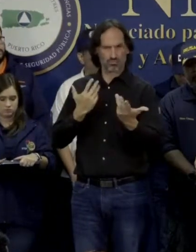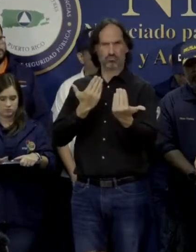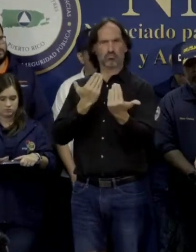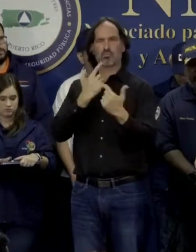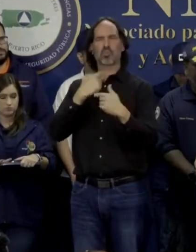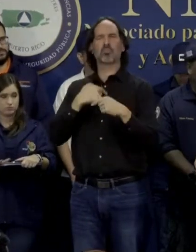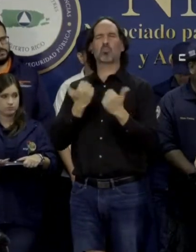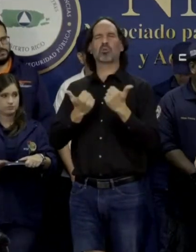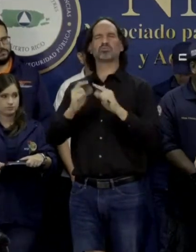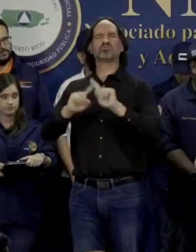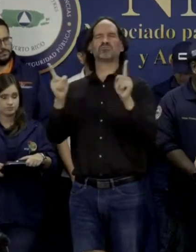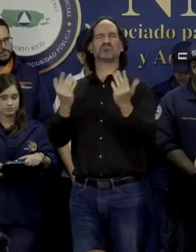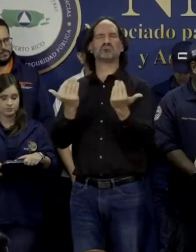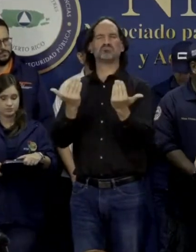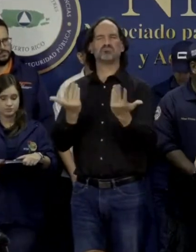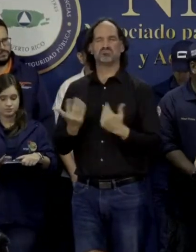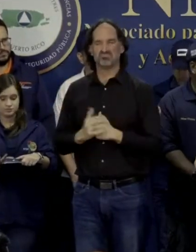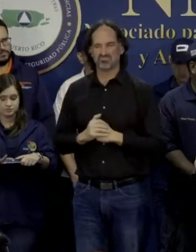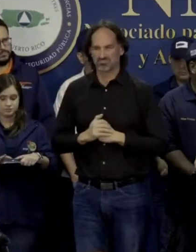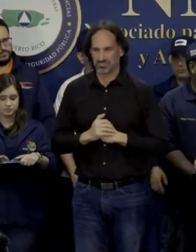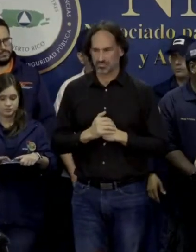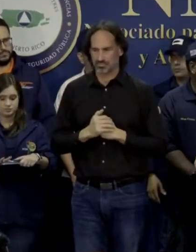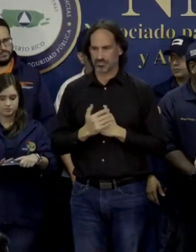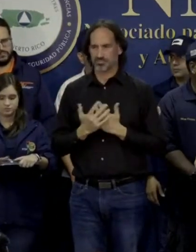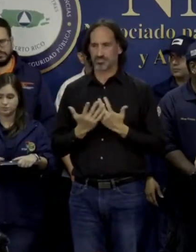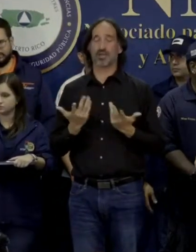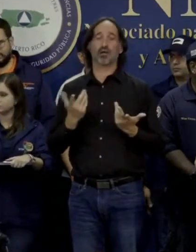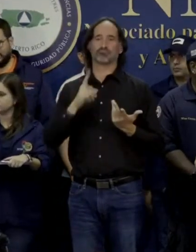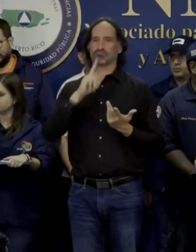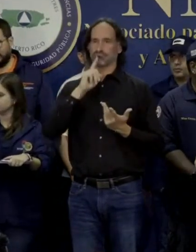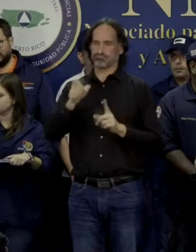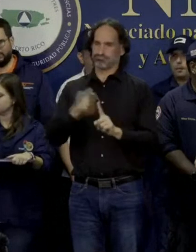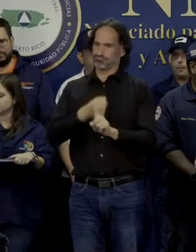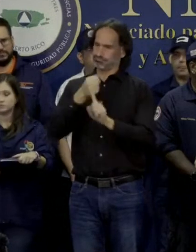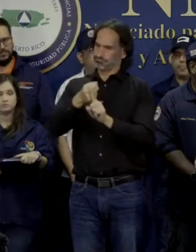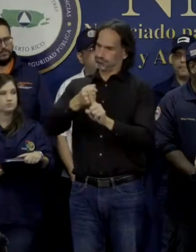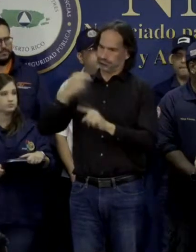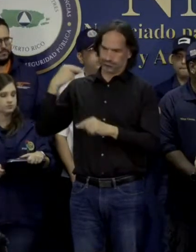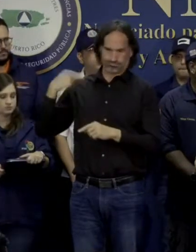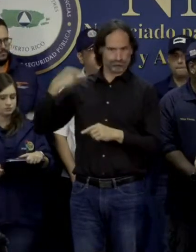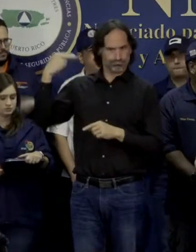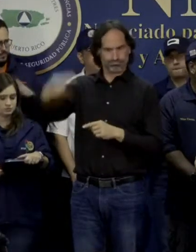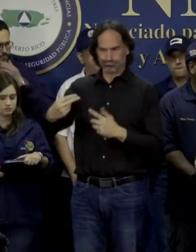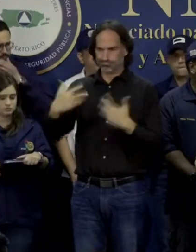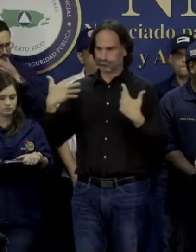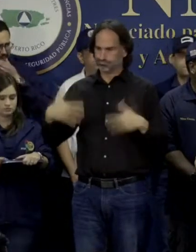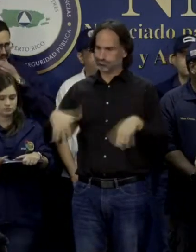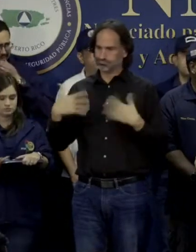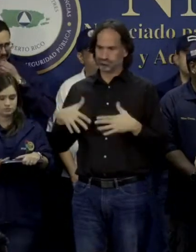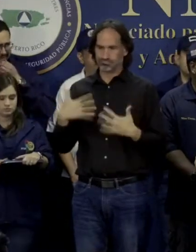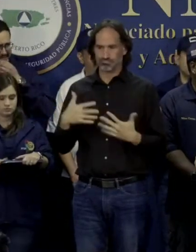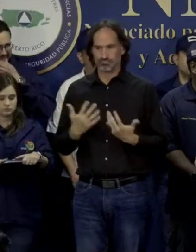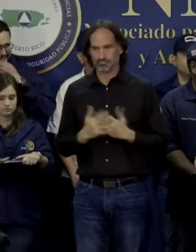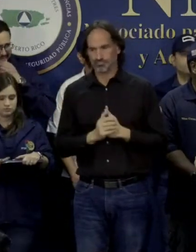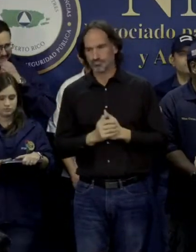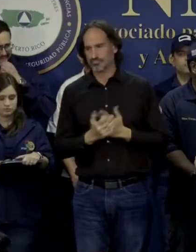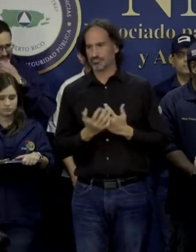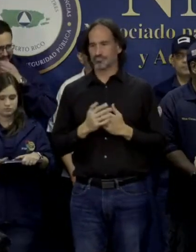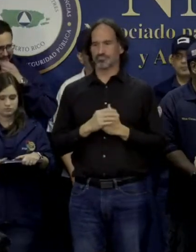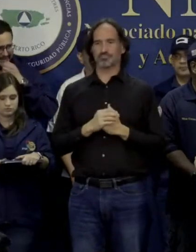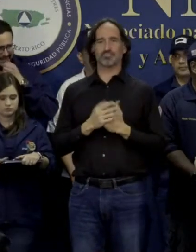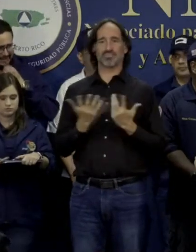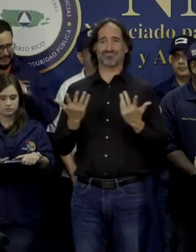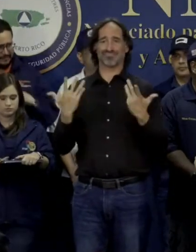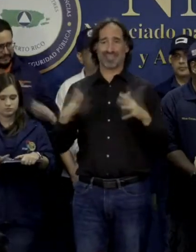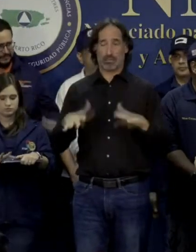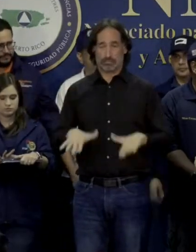evento histórico, ¿verdad? En cuestión de lluvia, porque tuvimos casi 40 pulgadas, pero estas 40 pulgadas se concentraron en la cuenca,